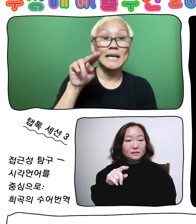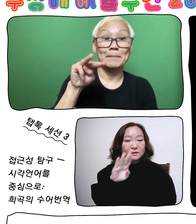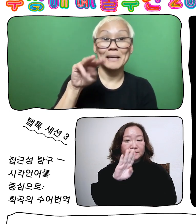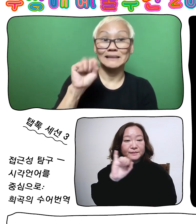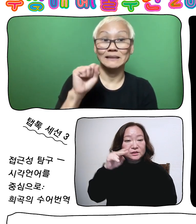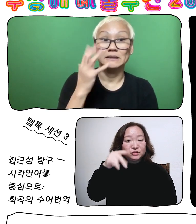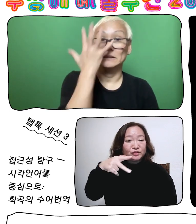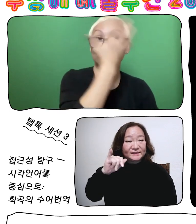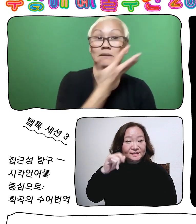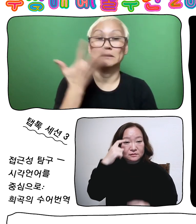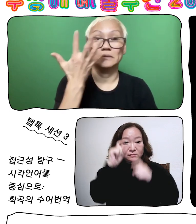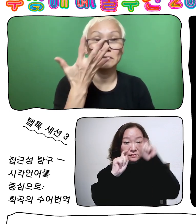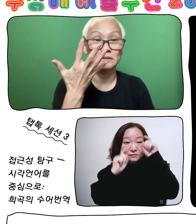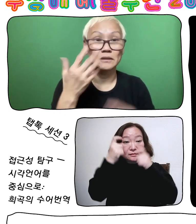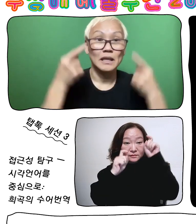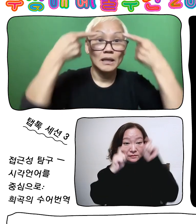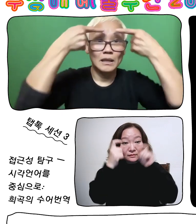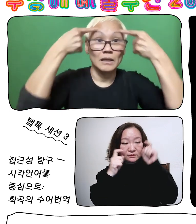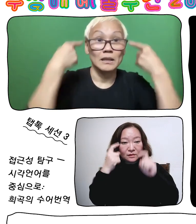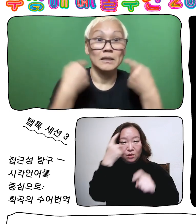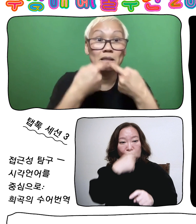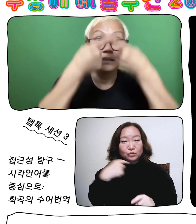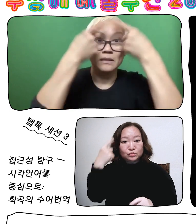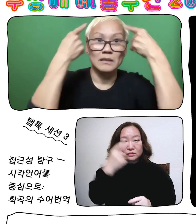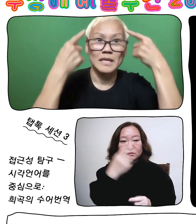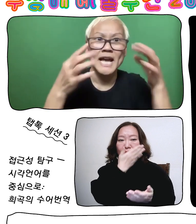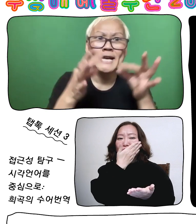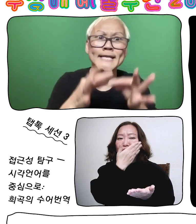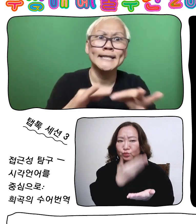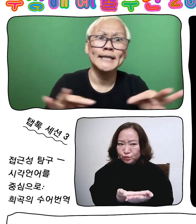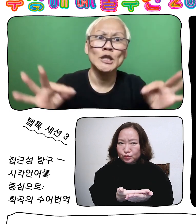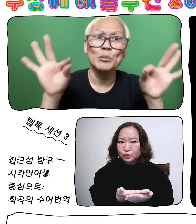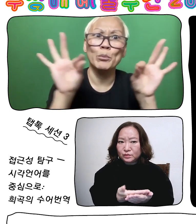비수지 기호에서는 얼굴 표정 등이 중요합니다.